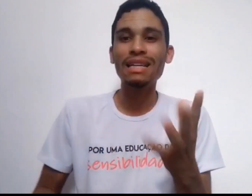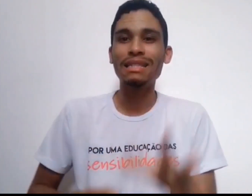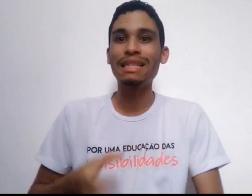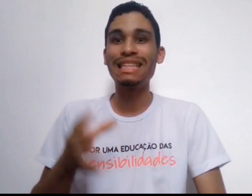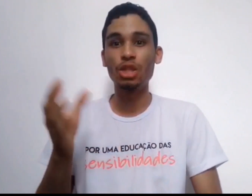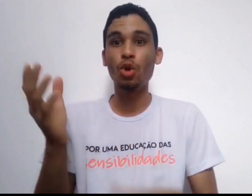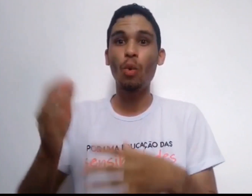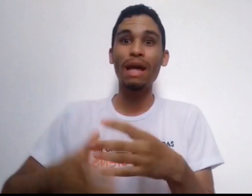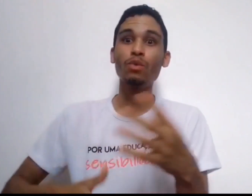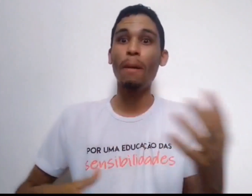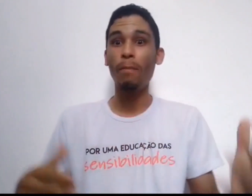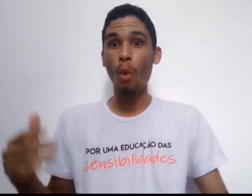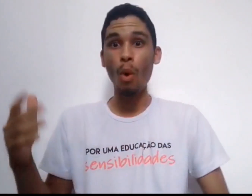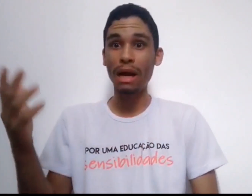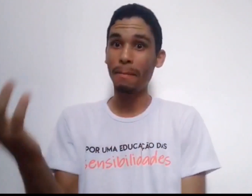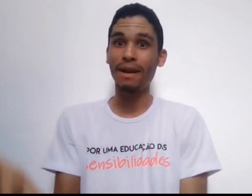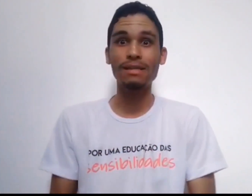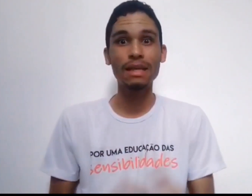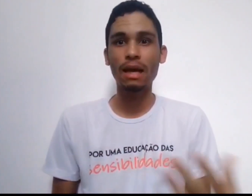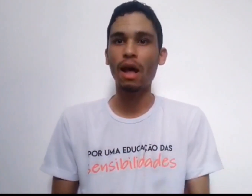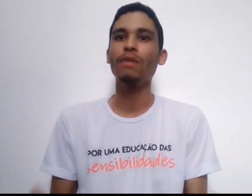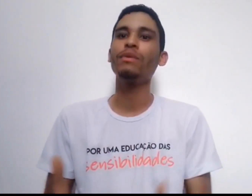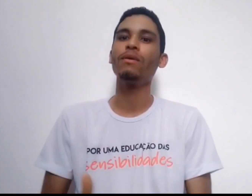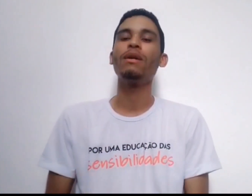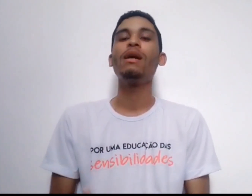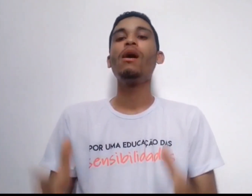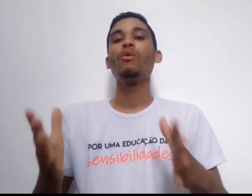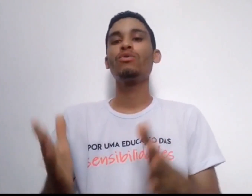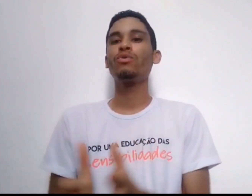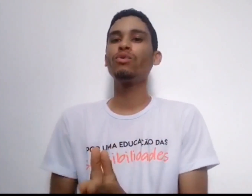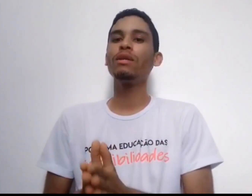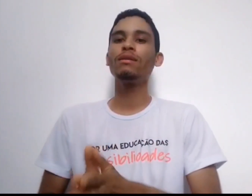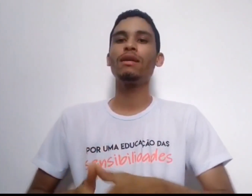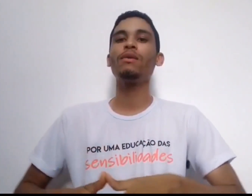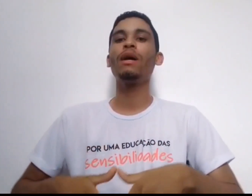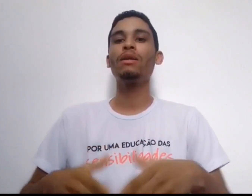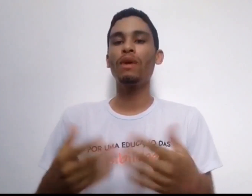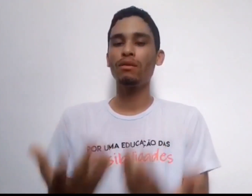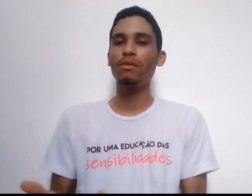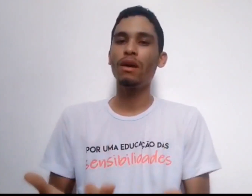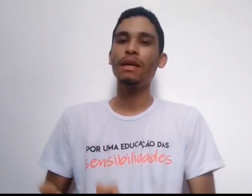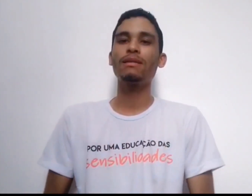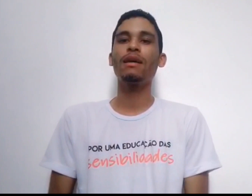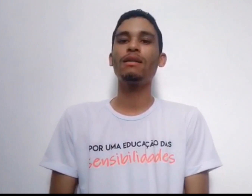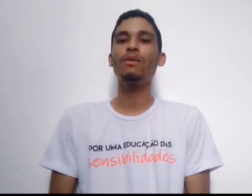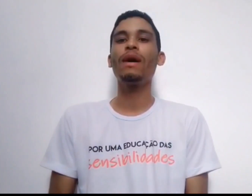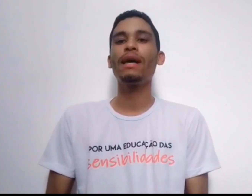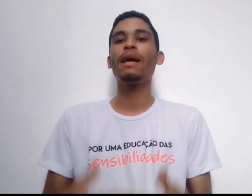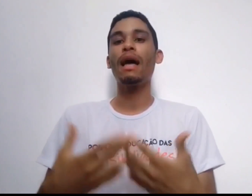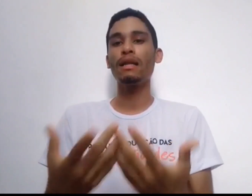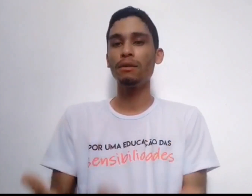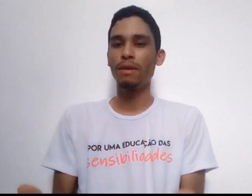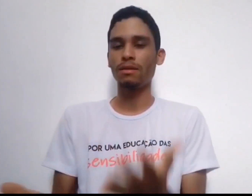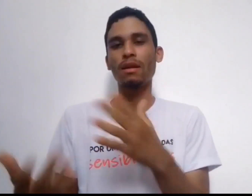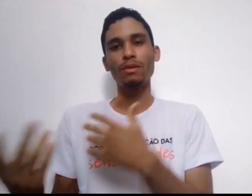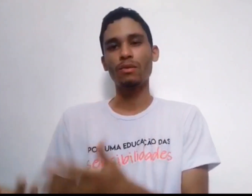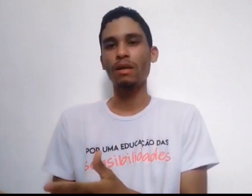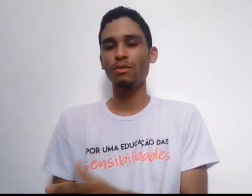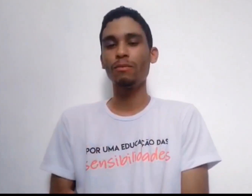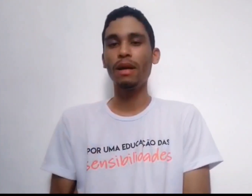está gesticulando a boca para ser claro, não. O surdo ele tem uma língua natural e essa língua é a Libras, aqui no caso do